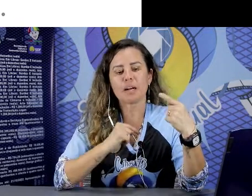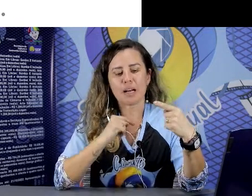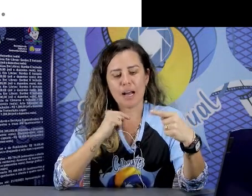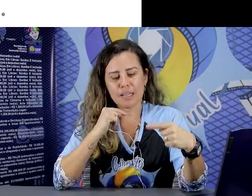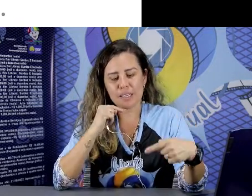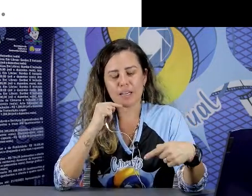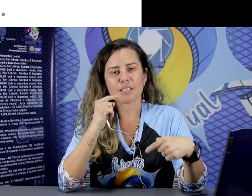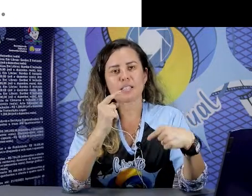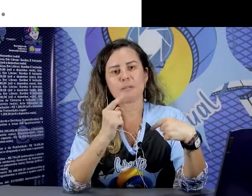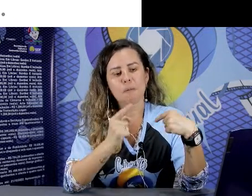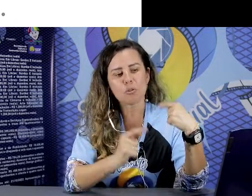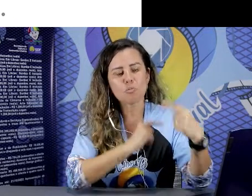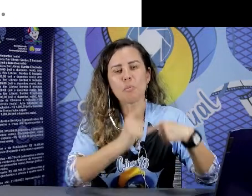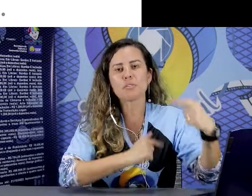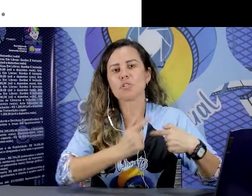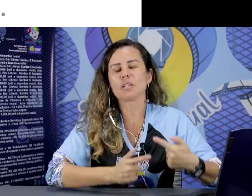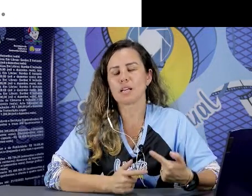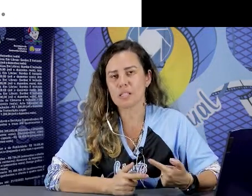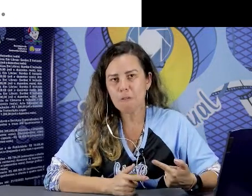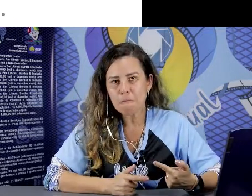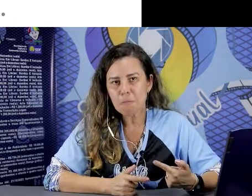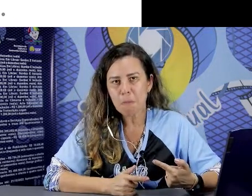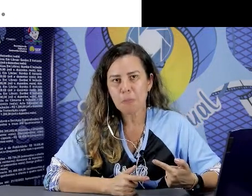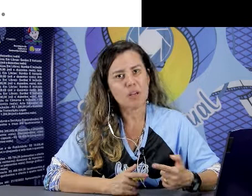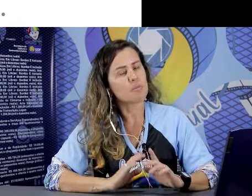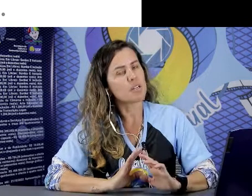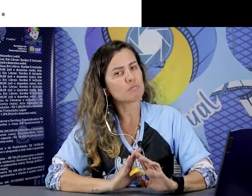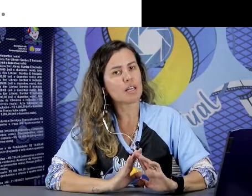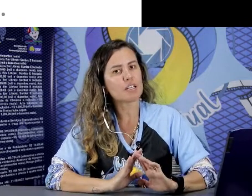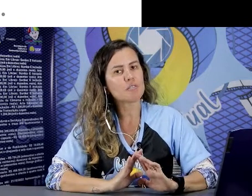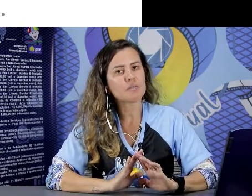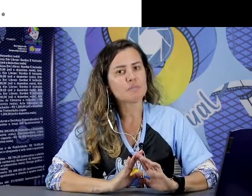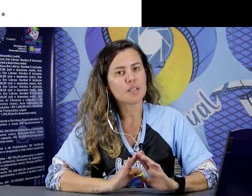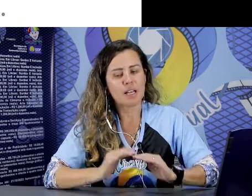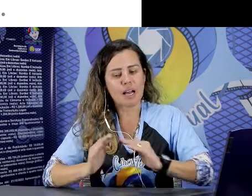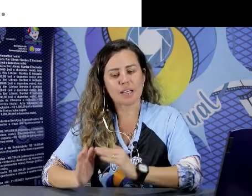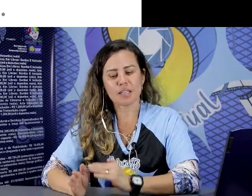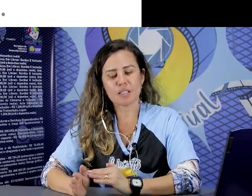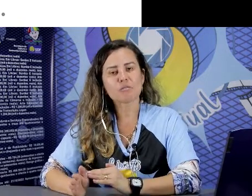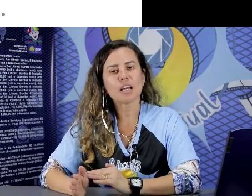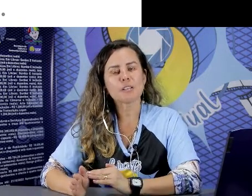a criança, dos momentos de interação, porque a família não tem a língua, a criança não tem a língua também.